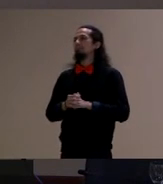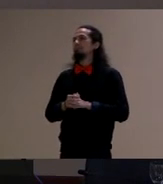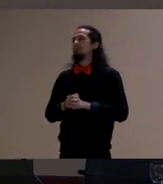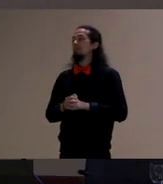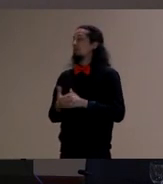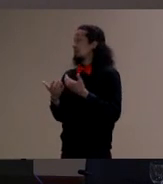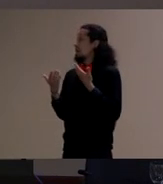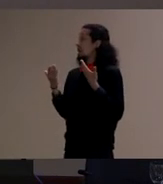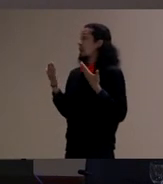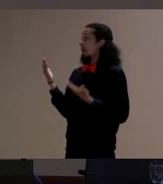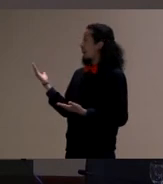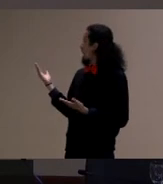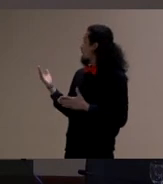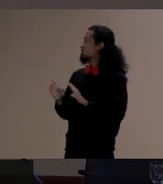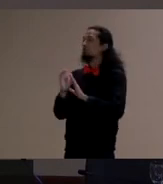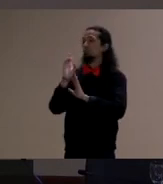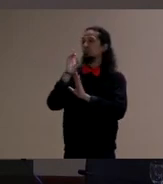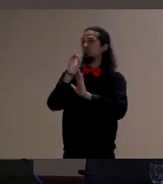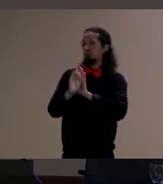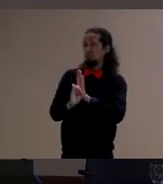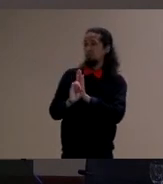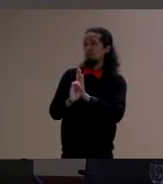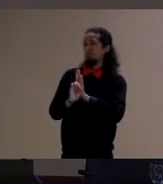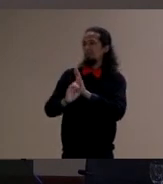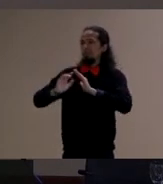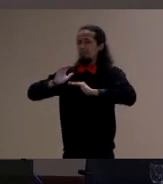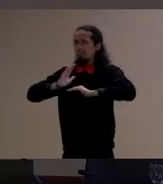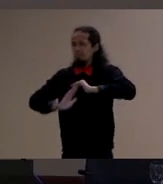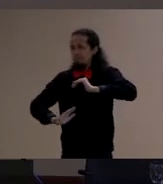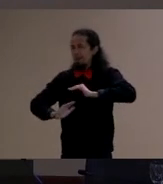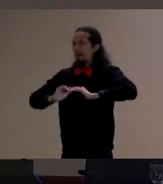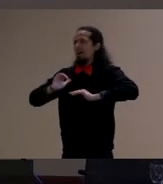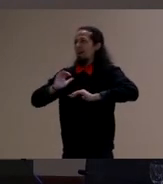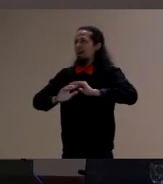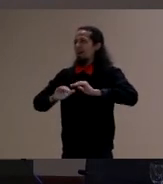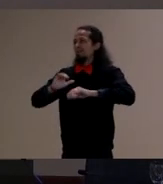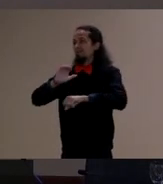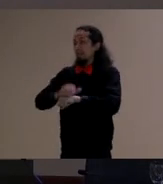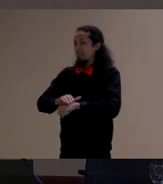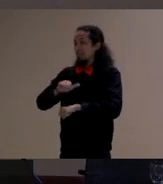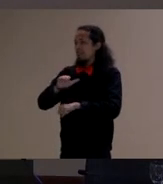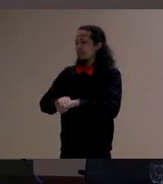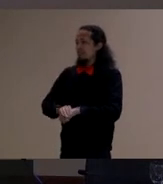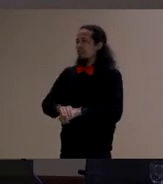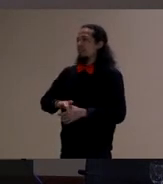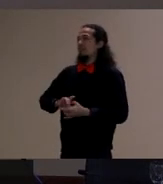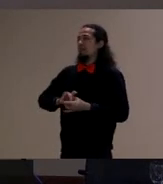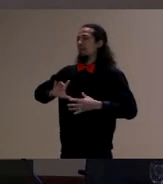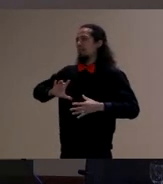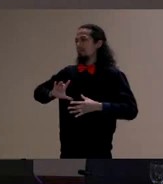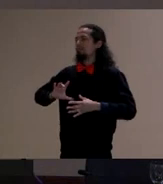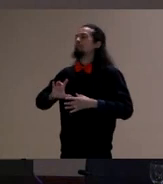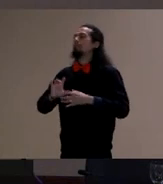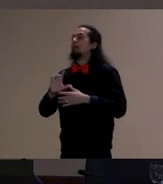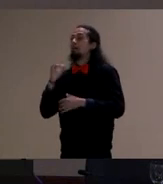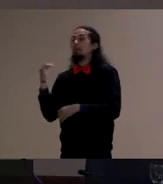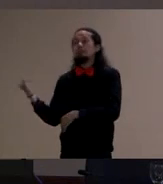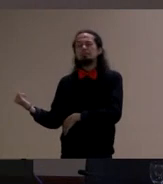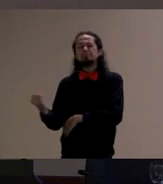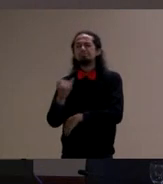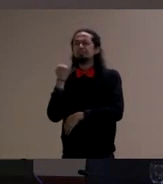direito né de exercício de autonomia foi para nós algo fundante na